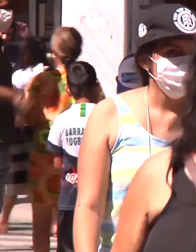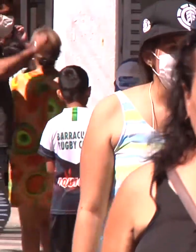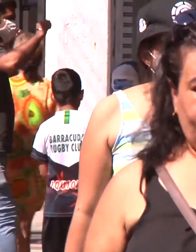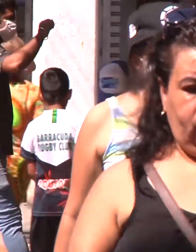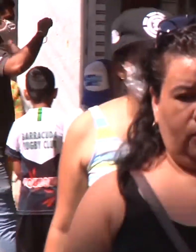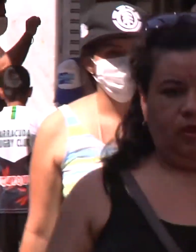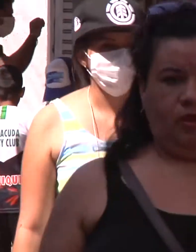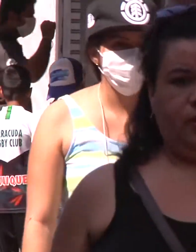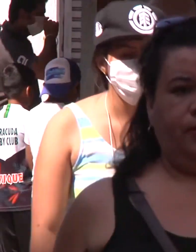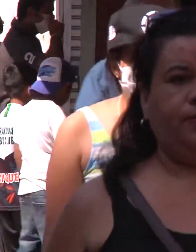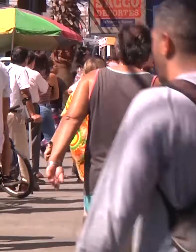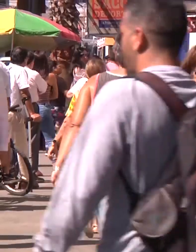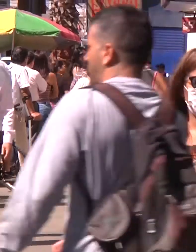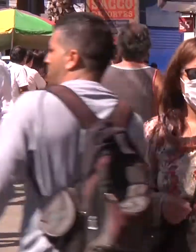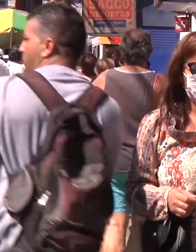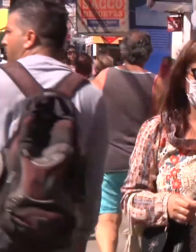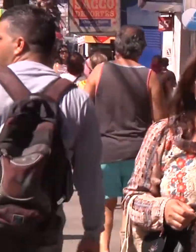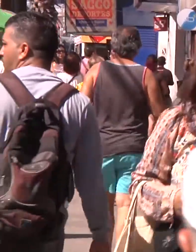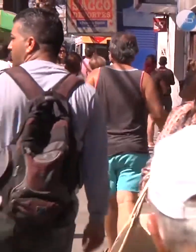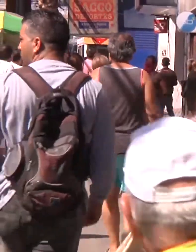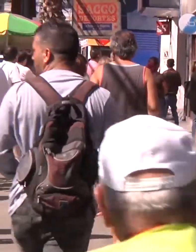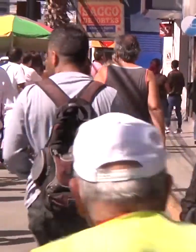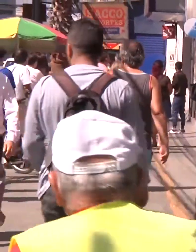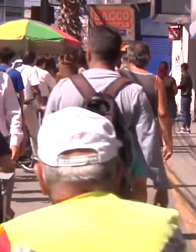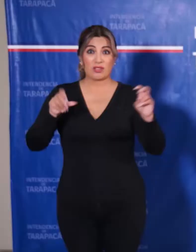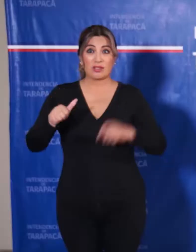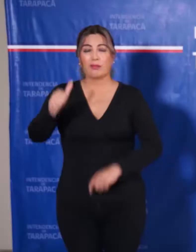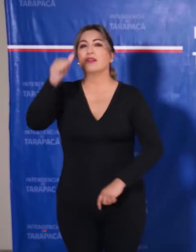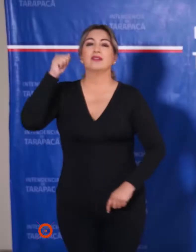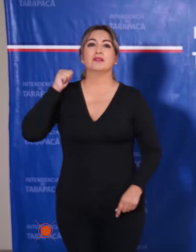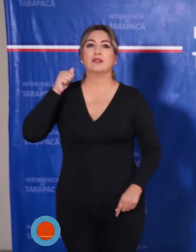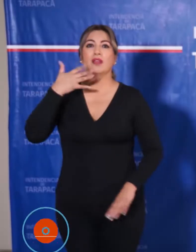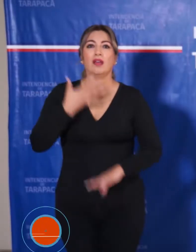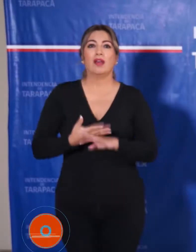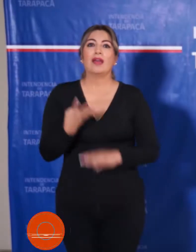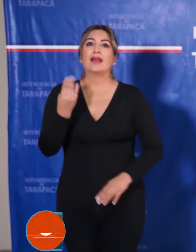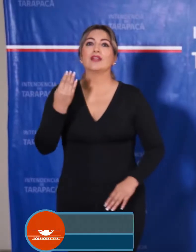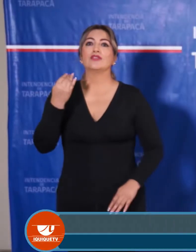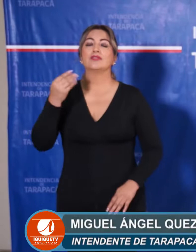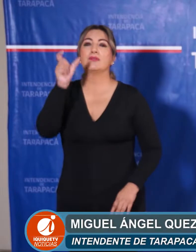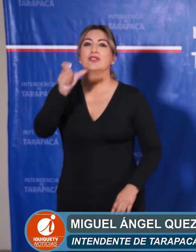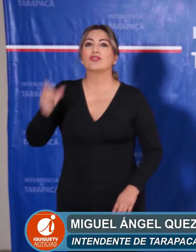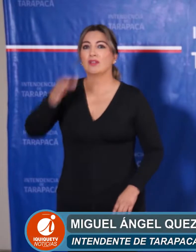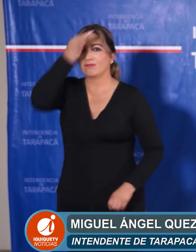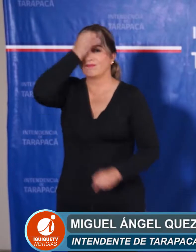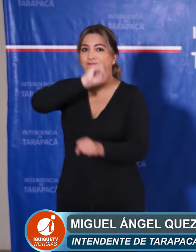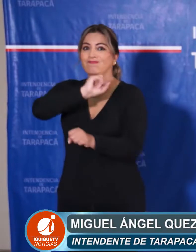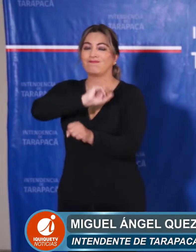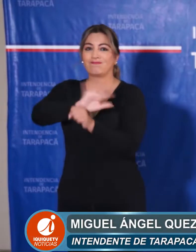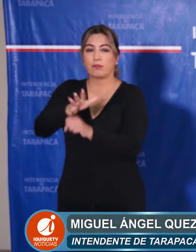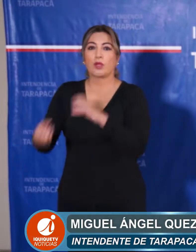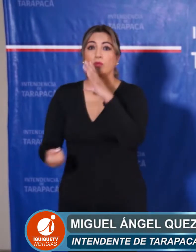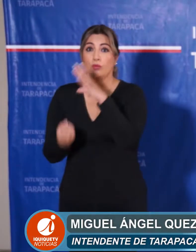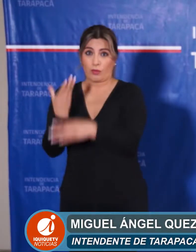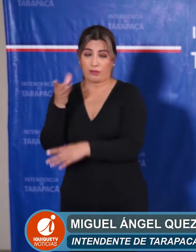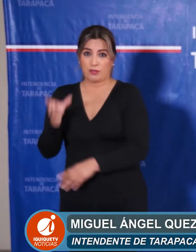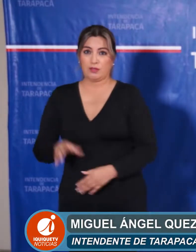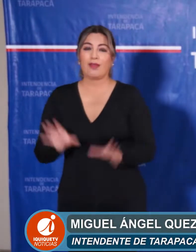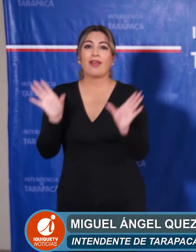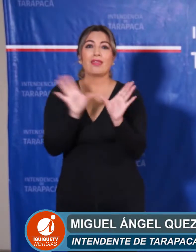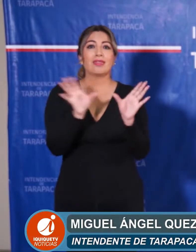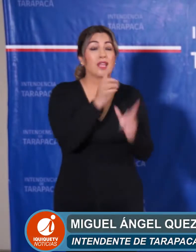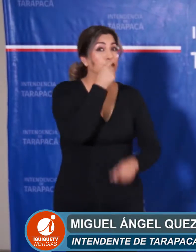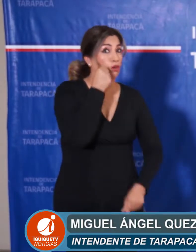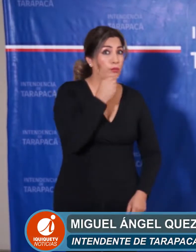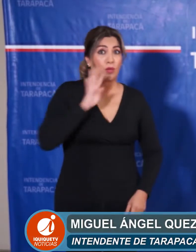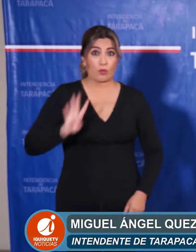al coronavirus hasta la fecha. Respecto del día anterior, tenemos 14 nuevos casos, de los cuales 10 son